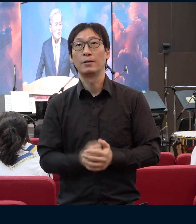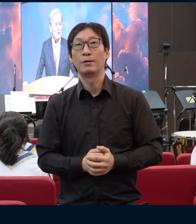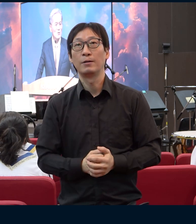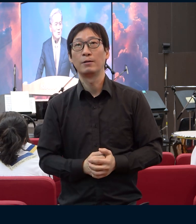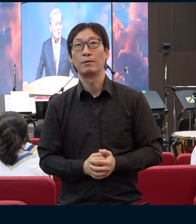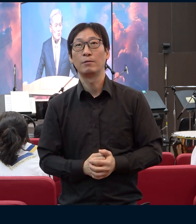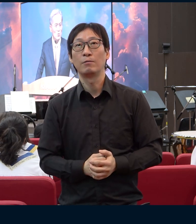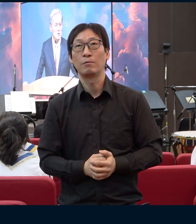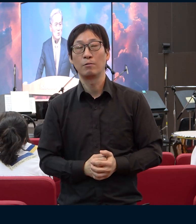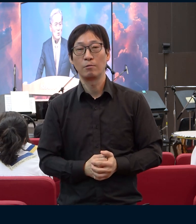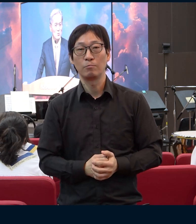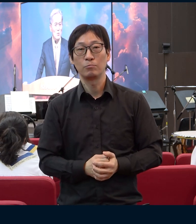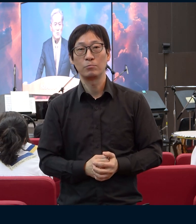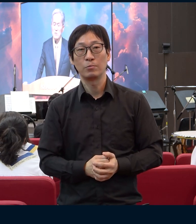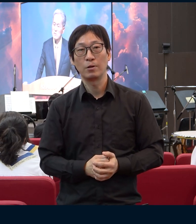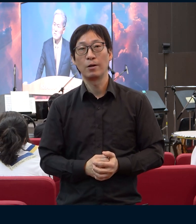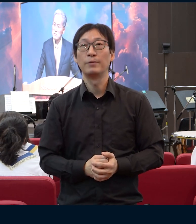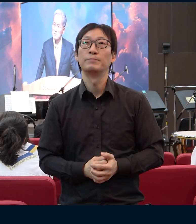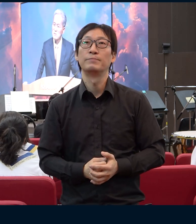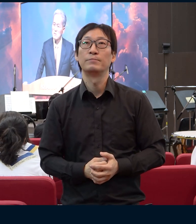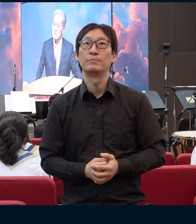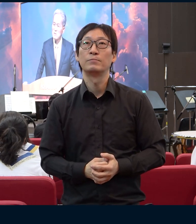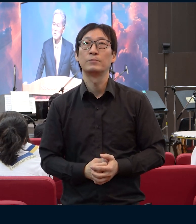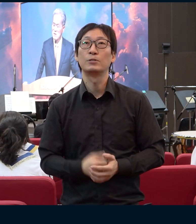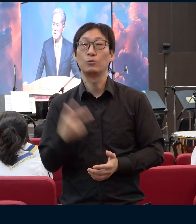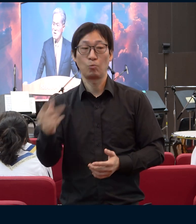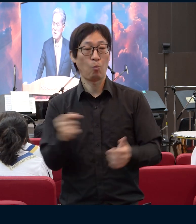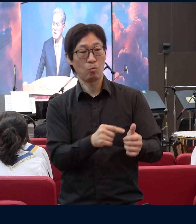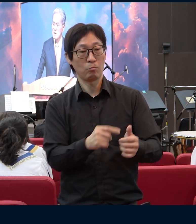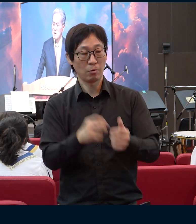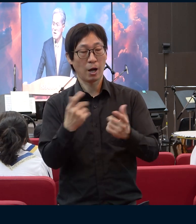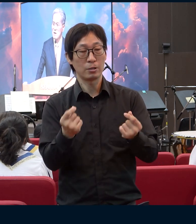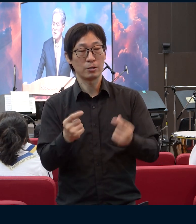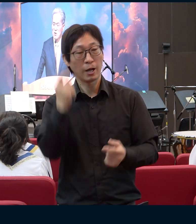표현하면 뭡니까? 똥이죠, 똥.